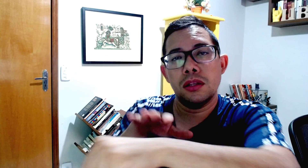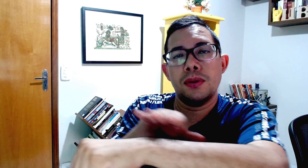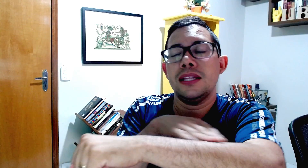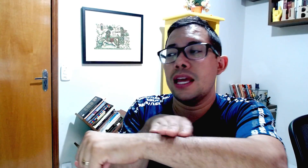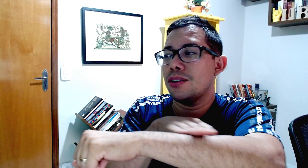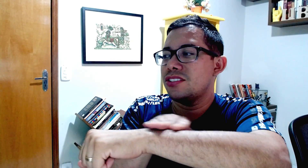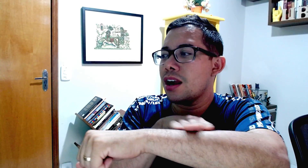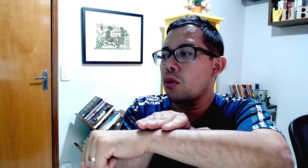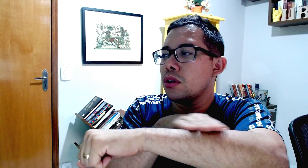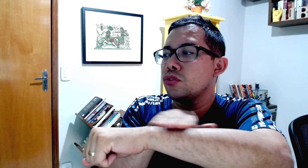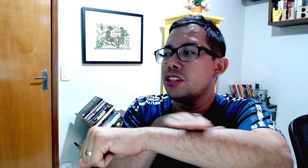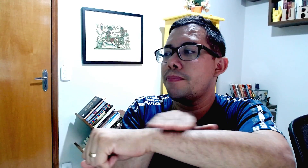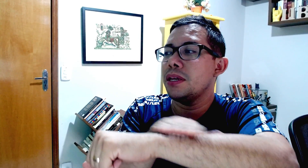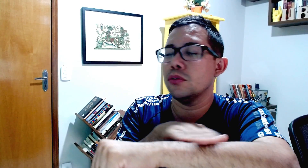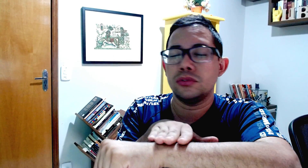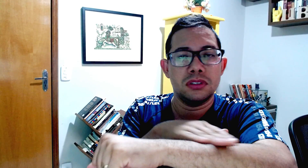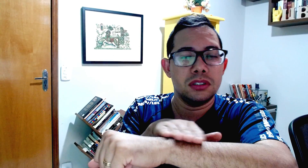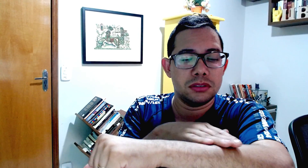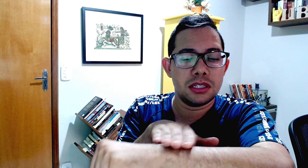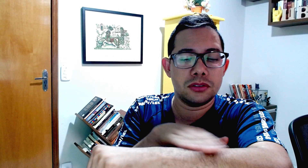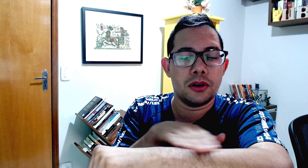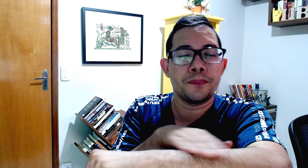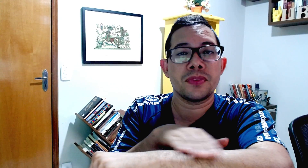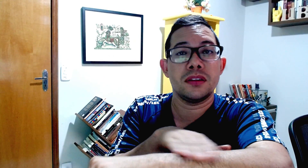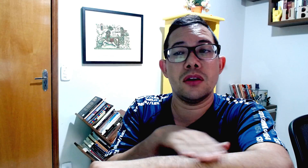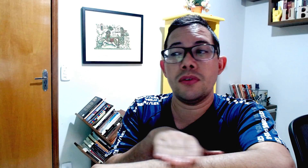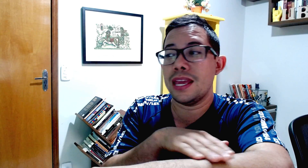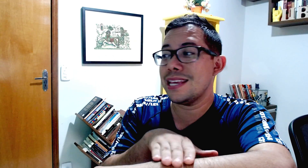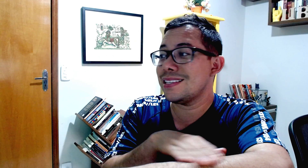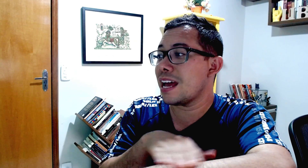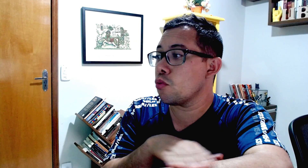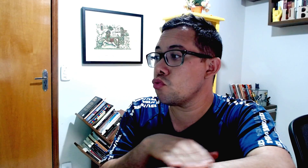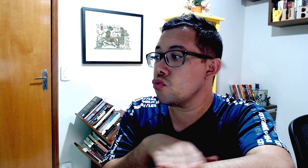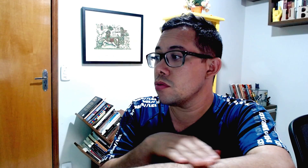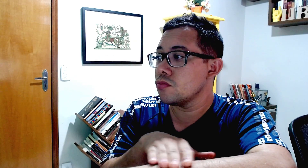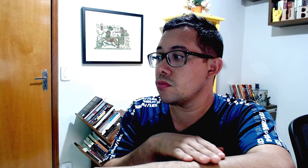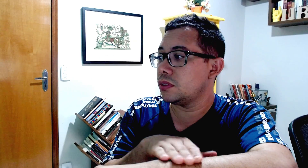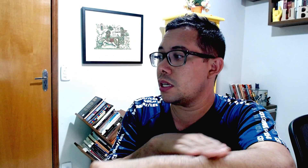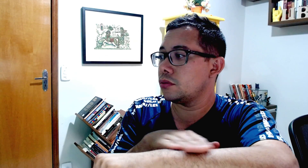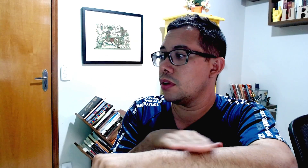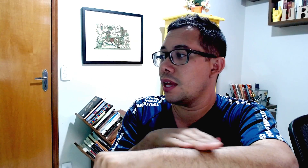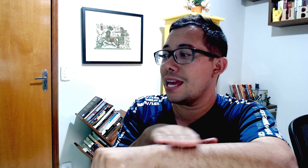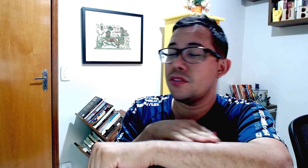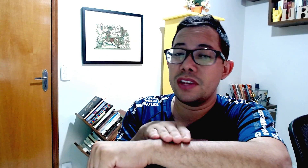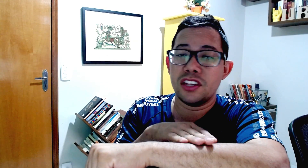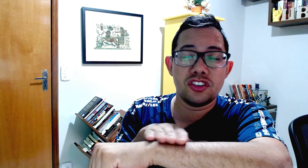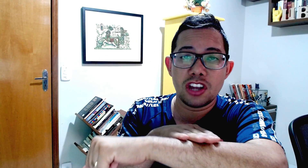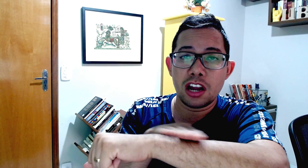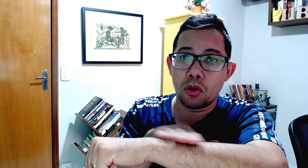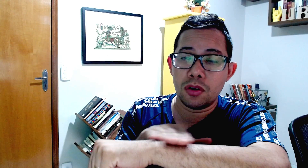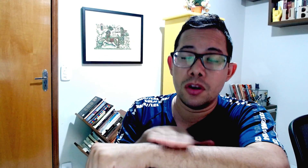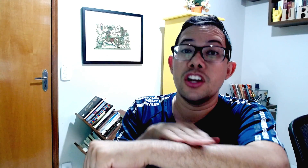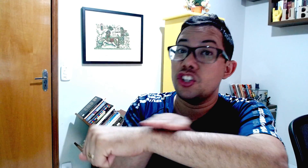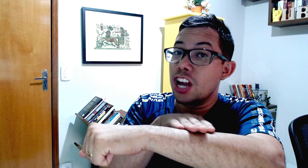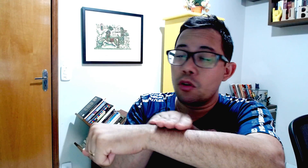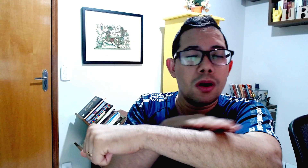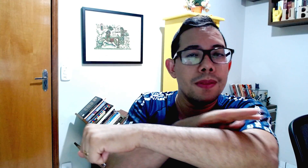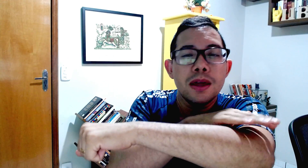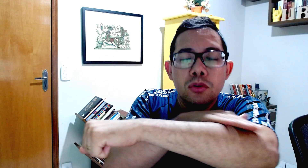é a ideia, ó, Jacó não tinha pelos, certo? Ó. Então Esaú, certo? É diferente de Jacó. Jacó não